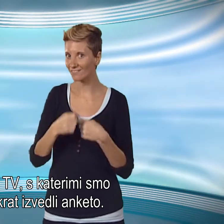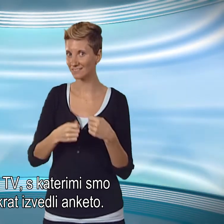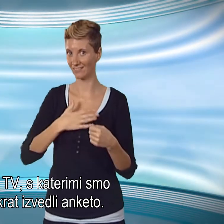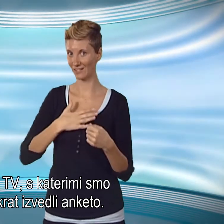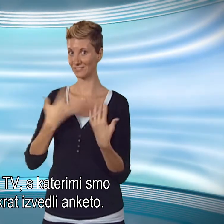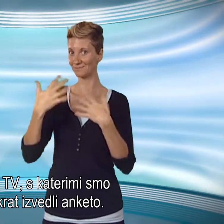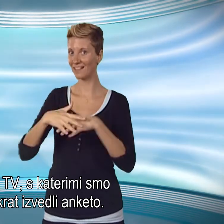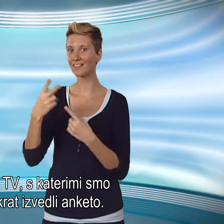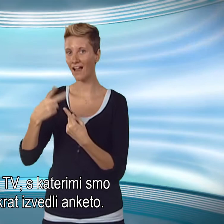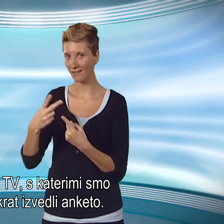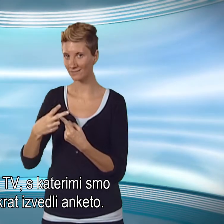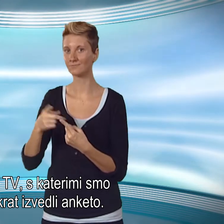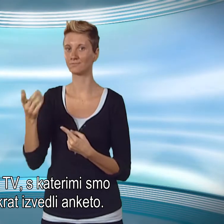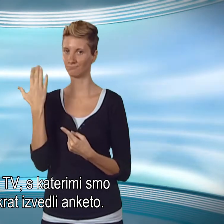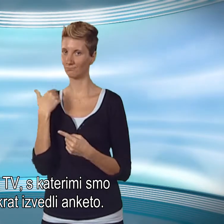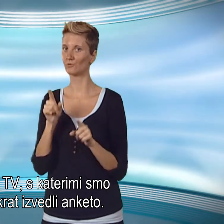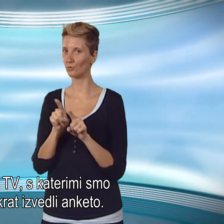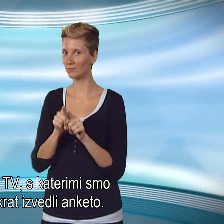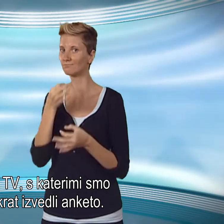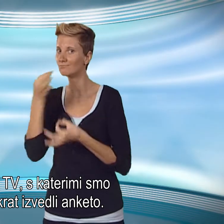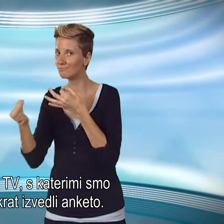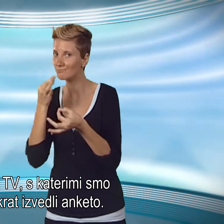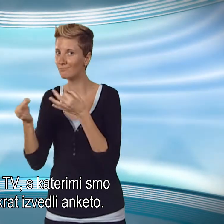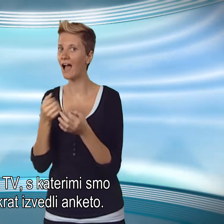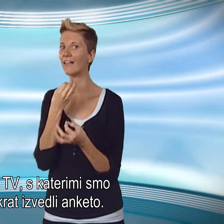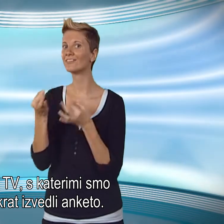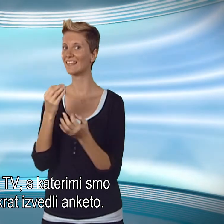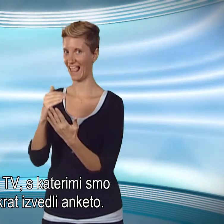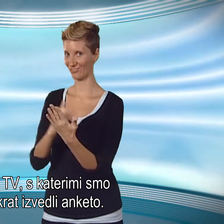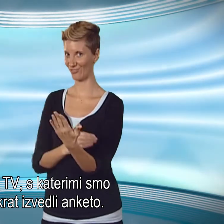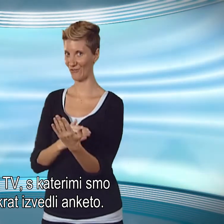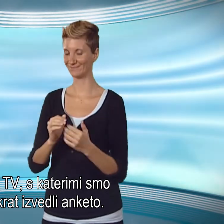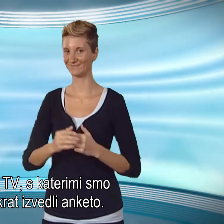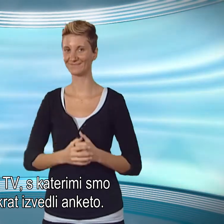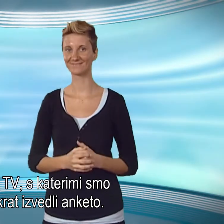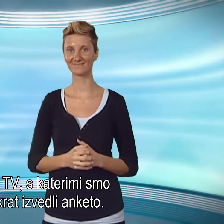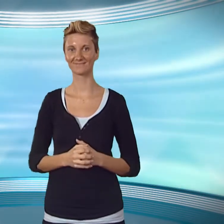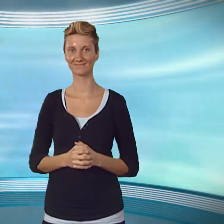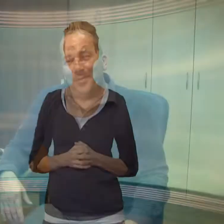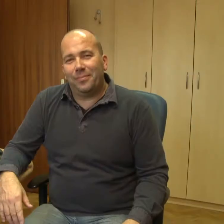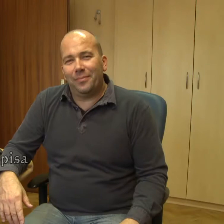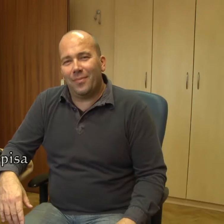spomnili sodelavcev naše spletne TV, s katerimi smo tudi tokrat izvedli anketo.